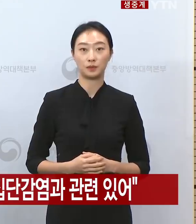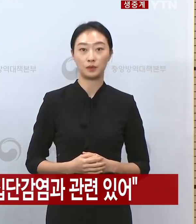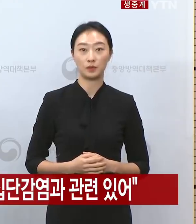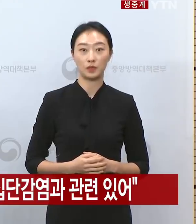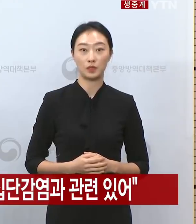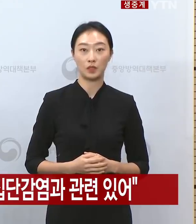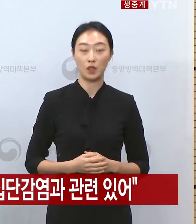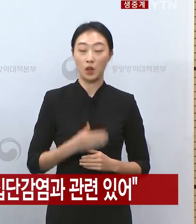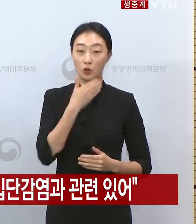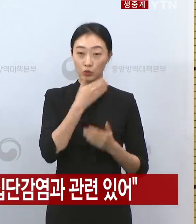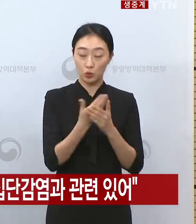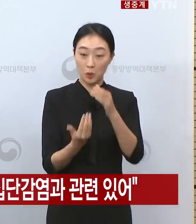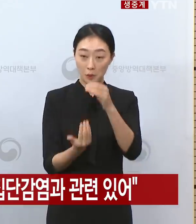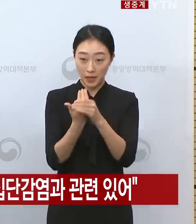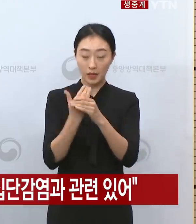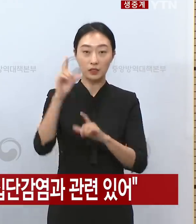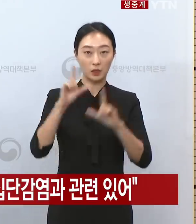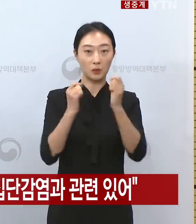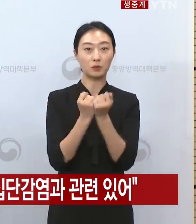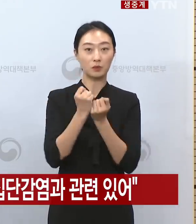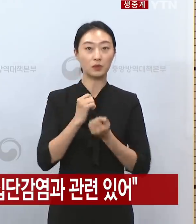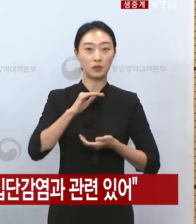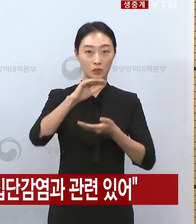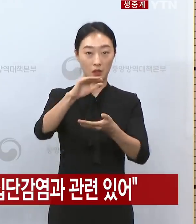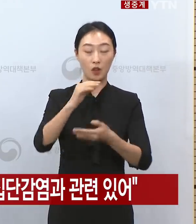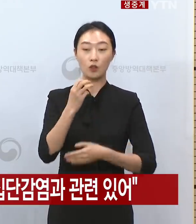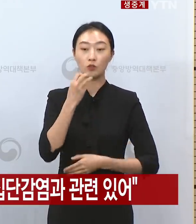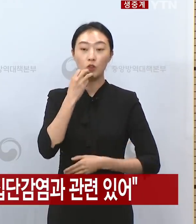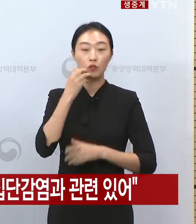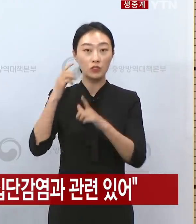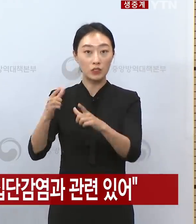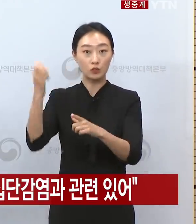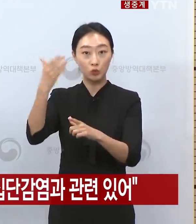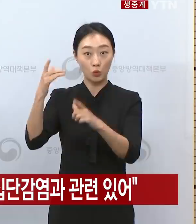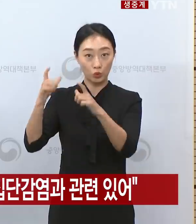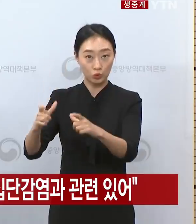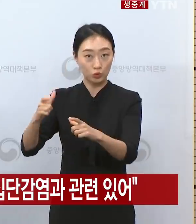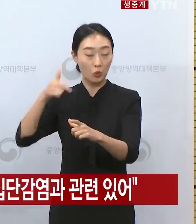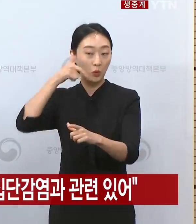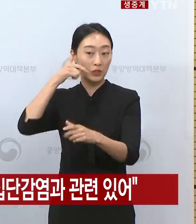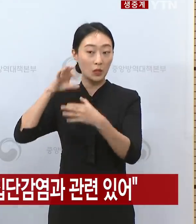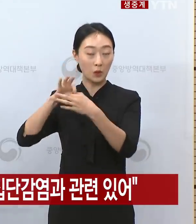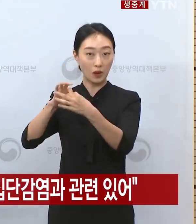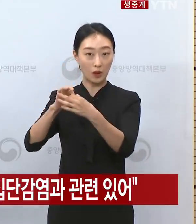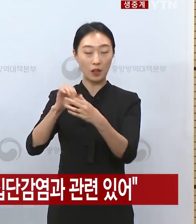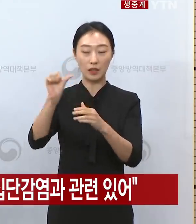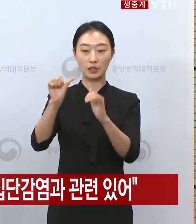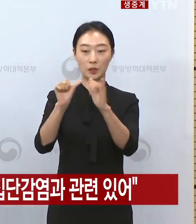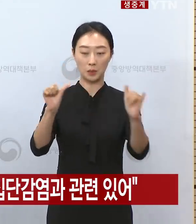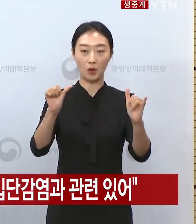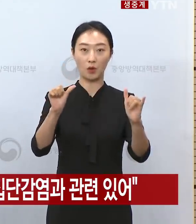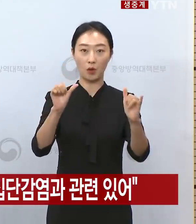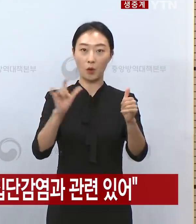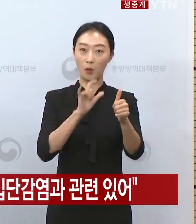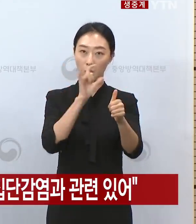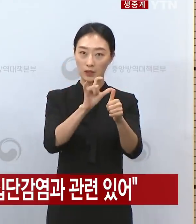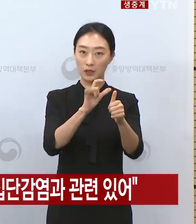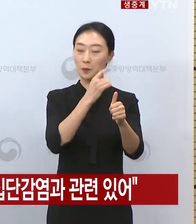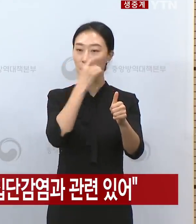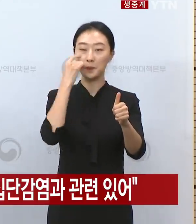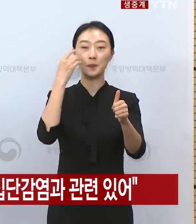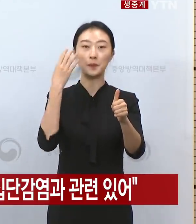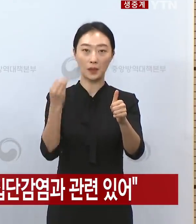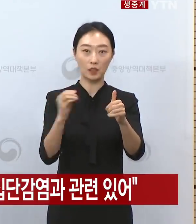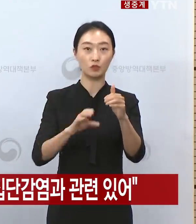주요 사례에 대해서 말씀을 드리겠습니다. 서울시 구로구 소재의 콜센터 관련해서는 5명의 환자가 추가로